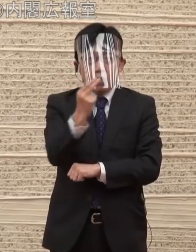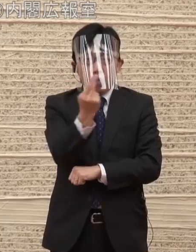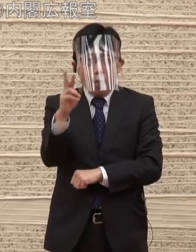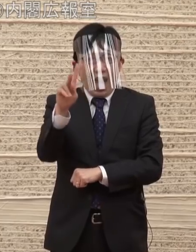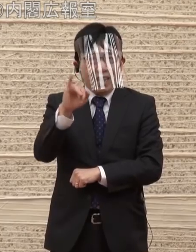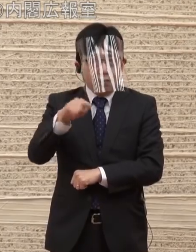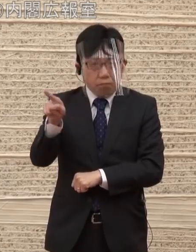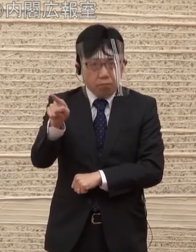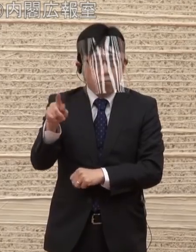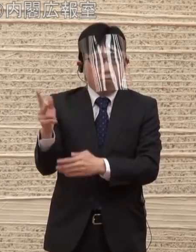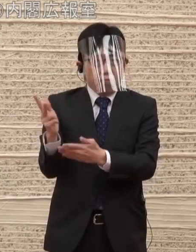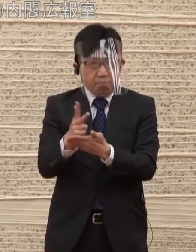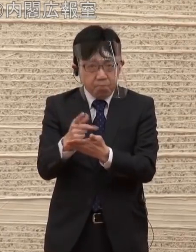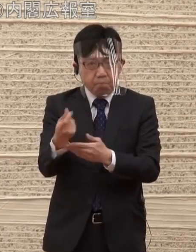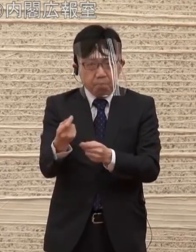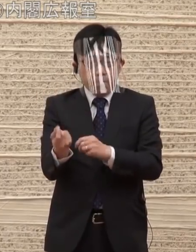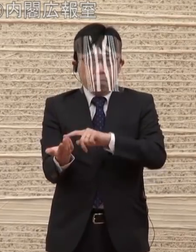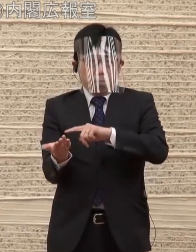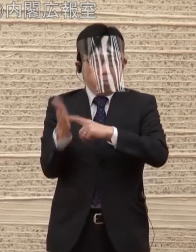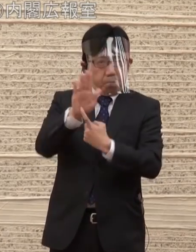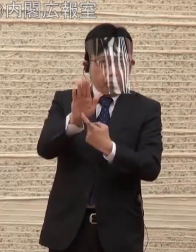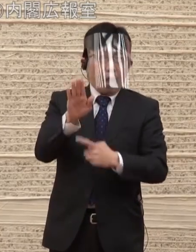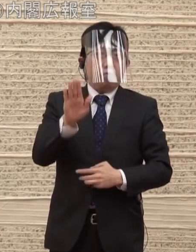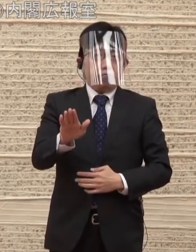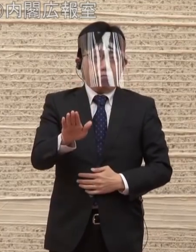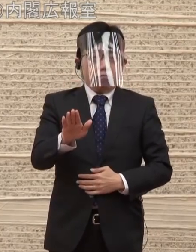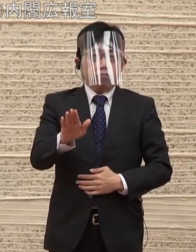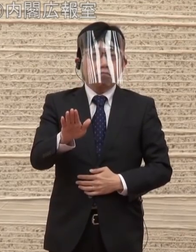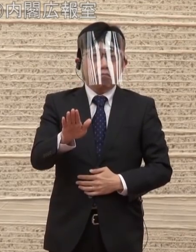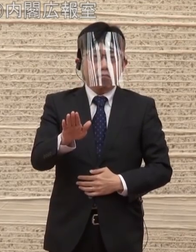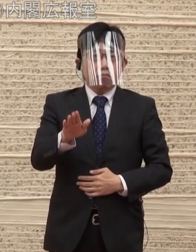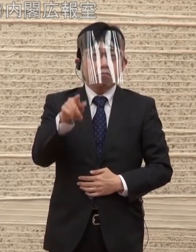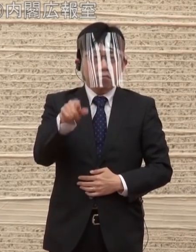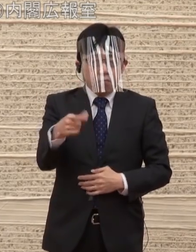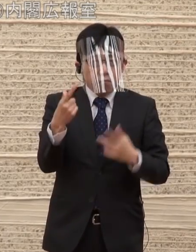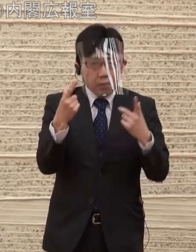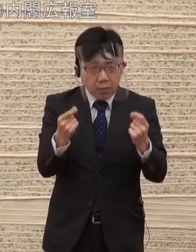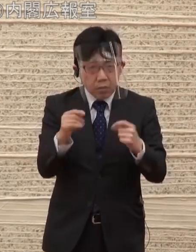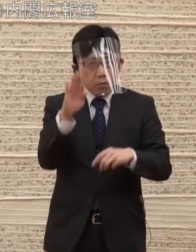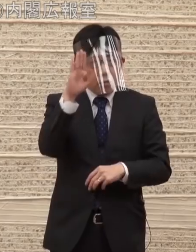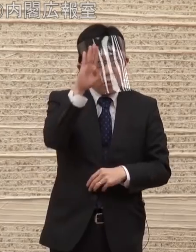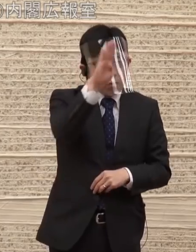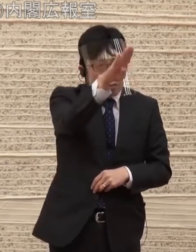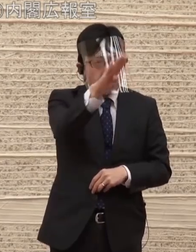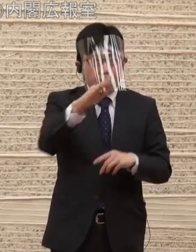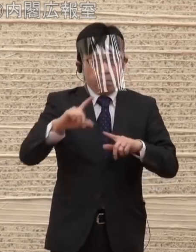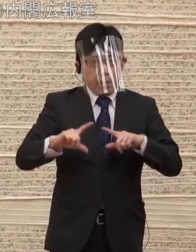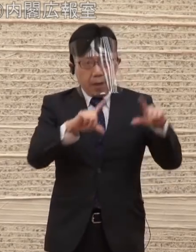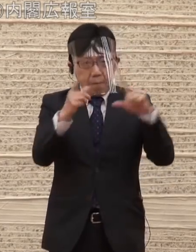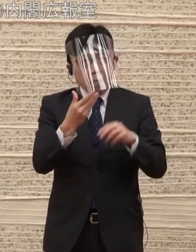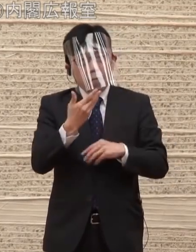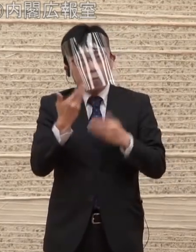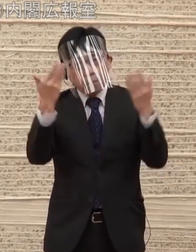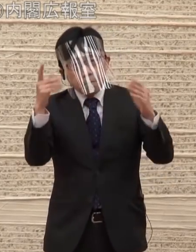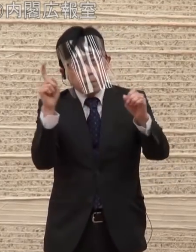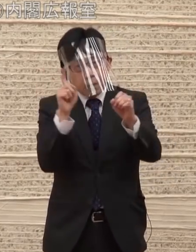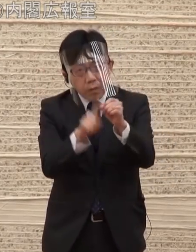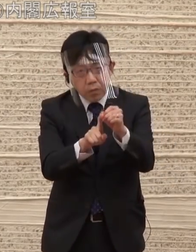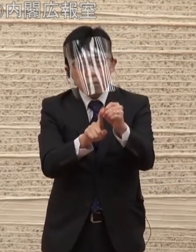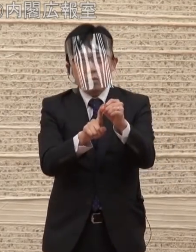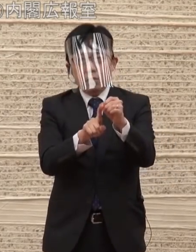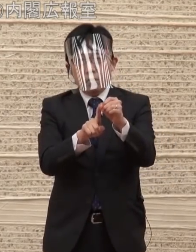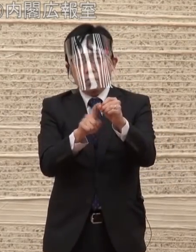新た熱唱を作り上げていくための道しるべであります事業者の皆さんには